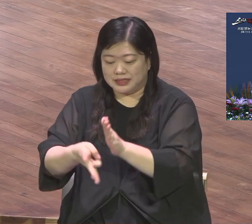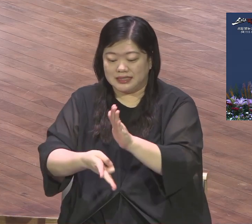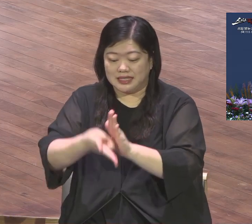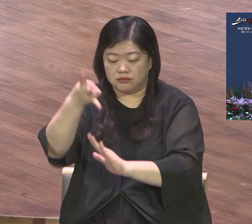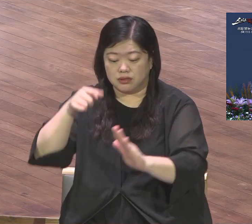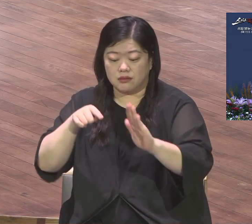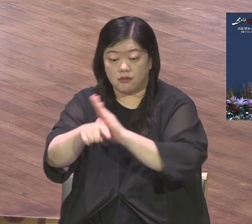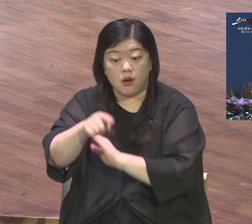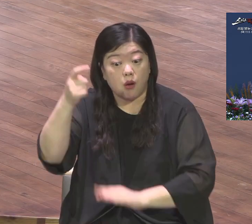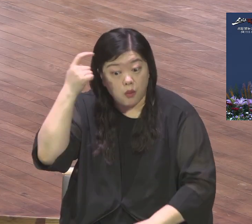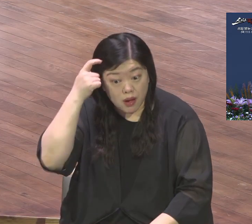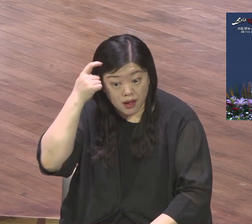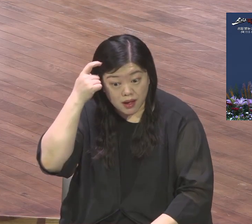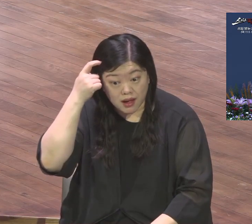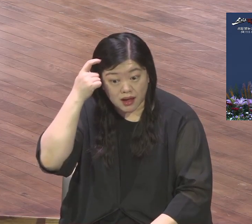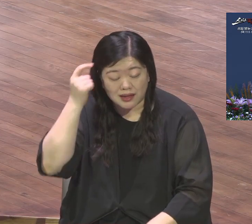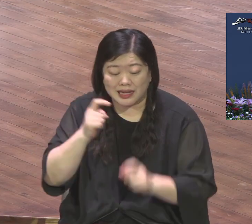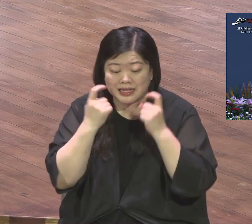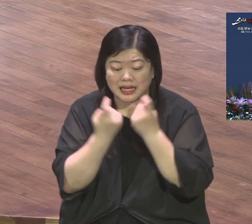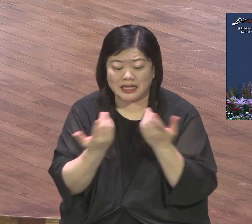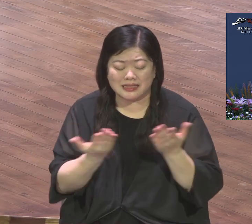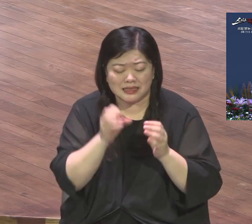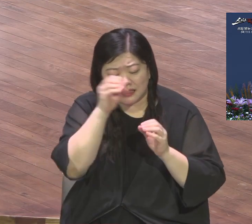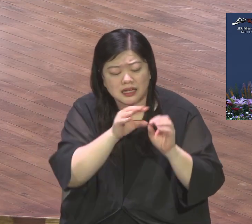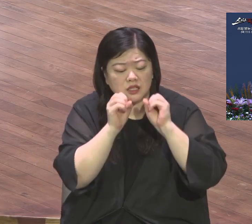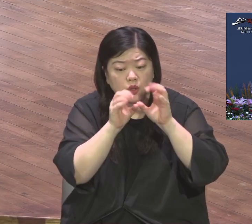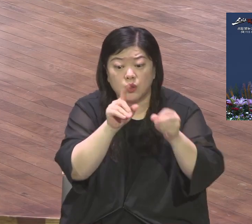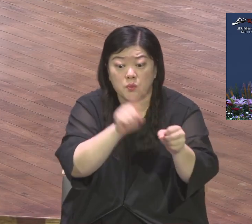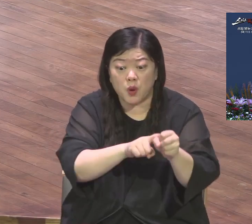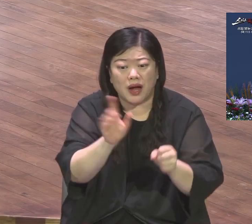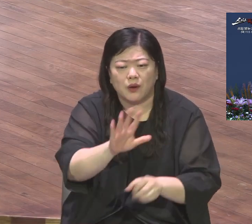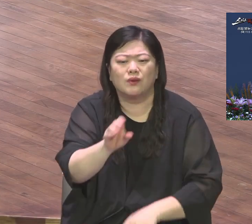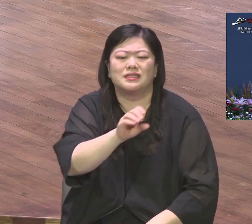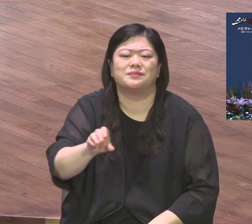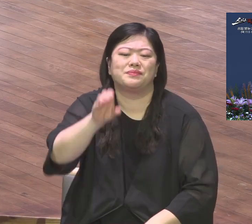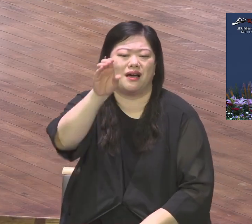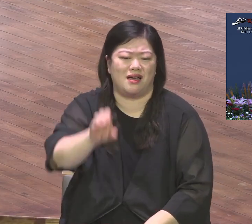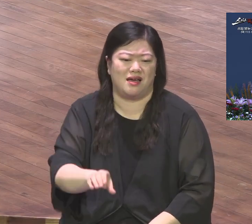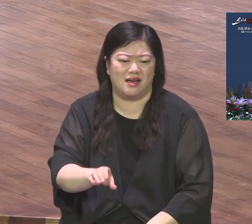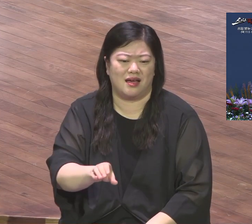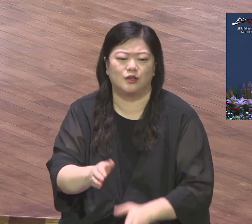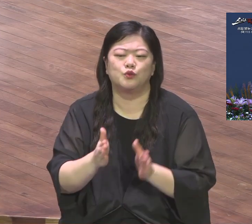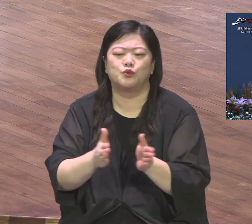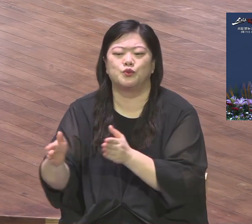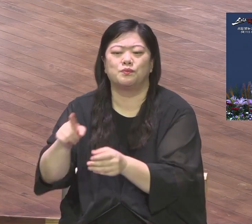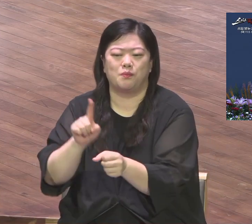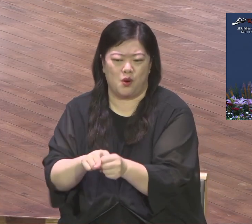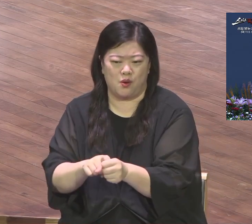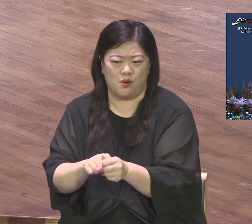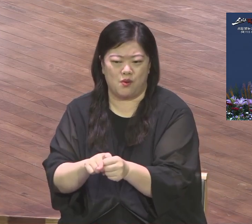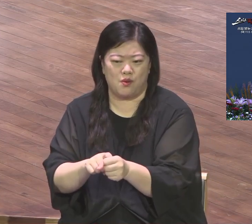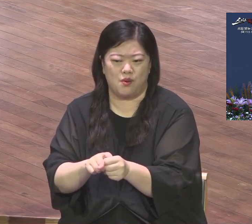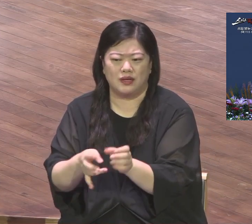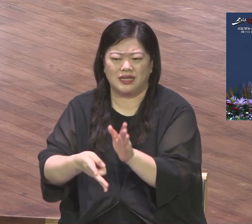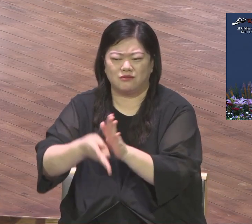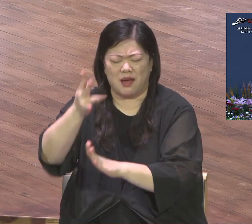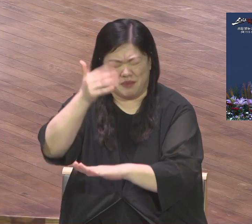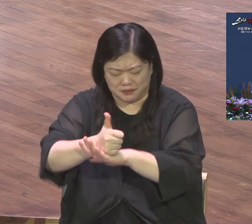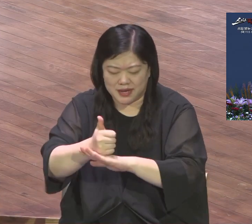이유는 볼일 보러 가는 게 아니고 십자가 지려고. 십자가 지기는 마지막